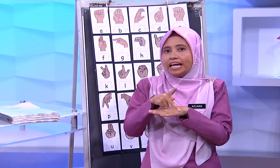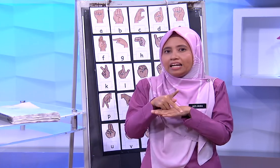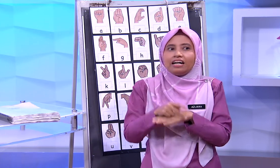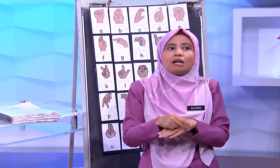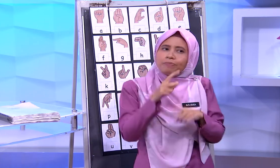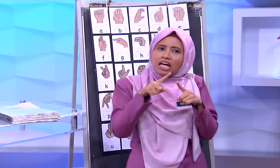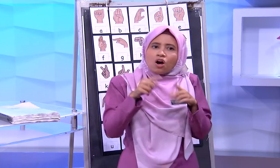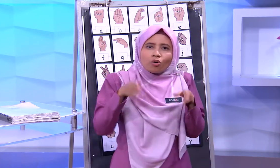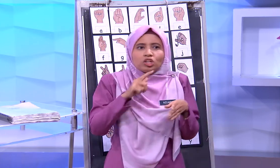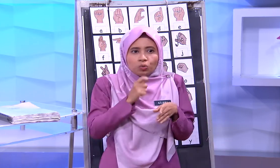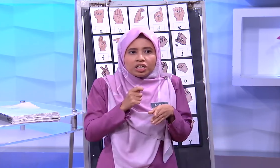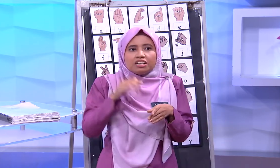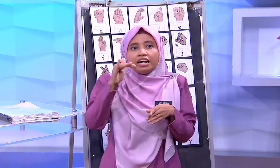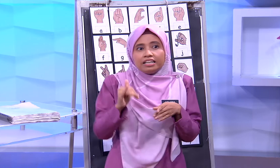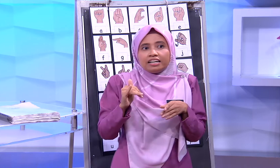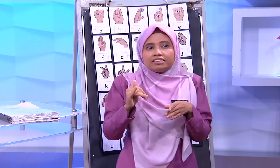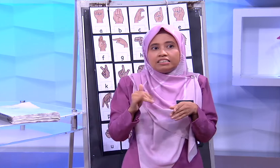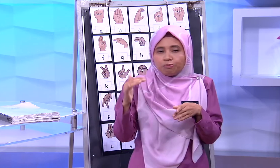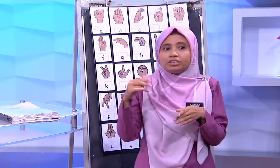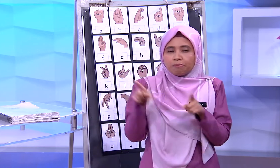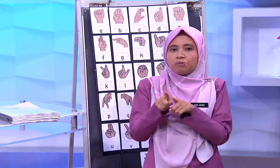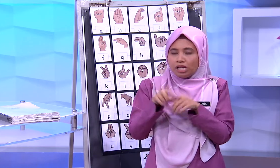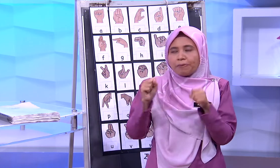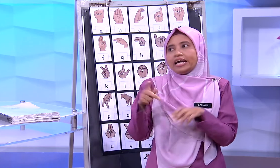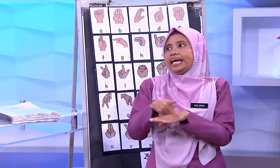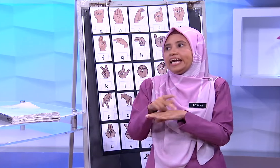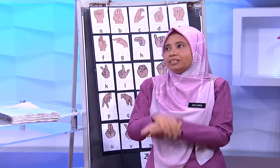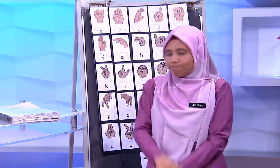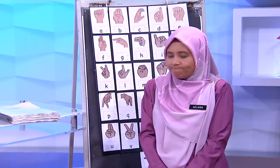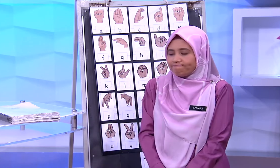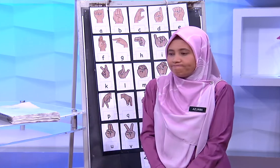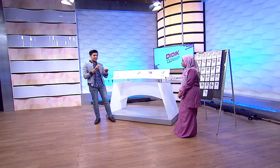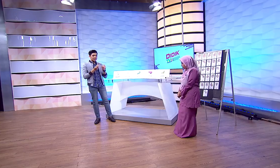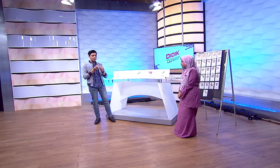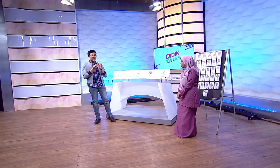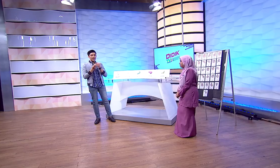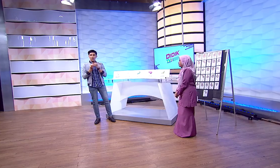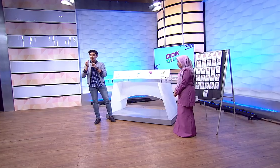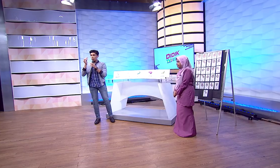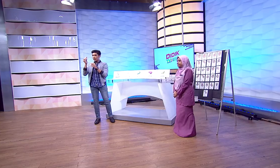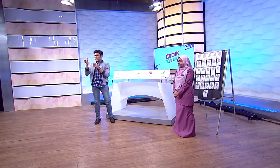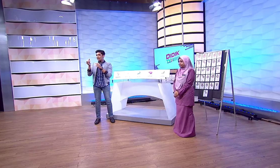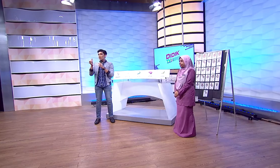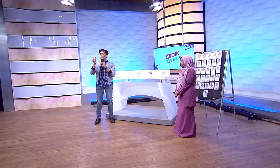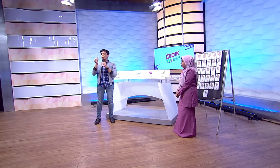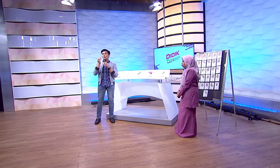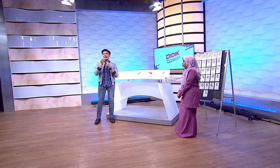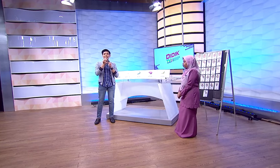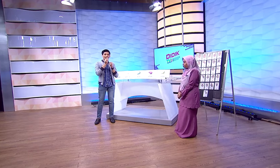tapi orang tua yang nipu sama boleh pakai Ada Masalah Jadi bunyi untuk menengah dengan